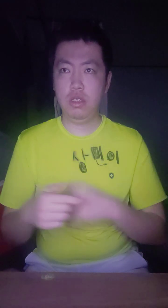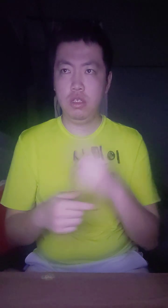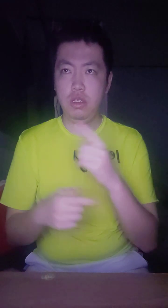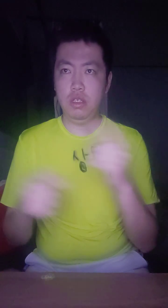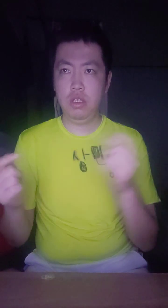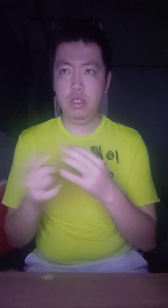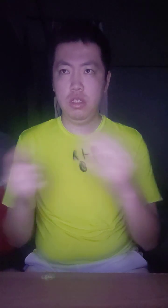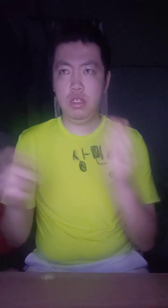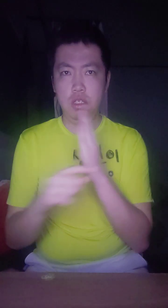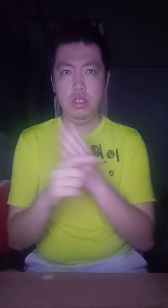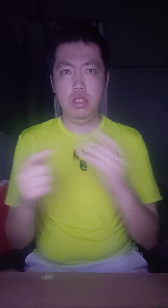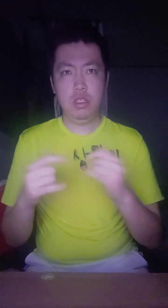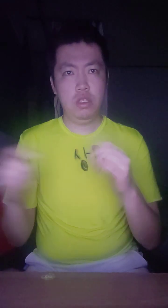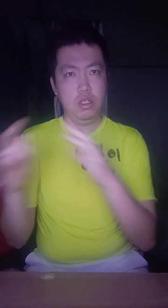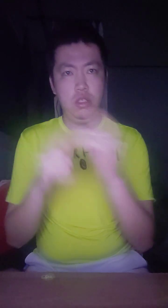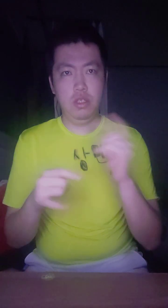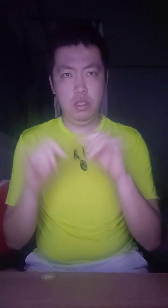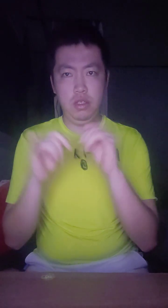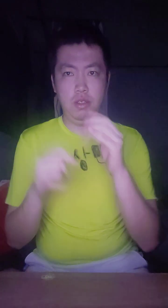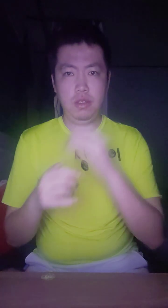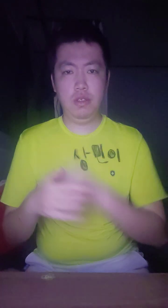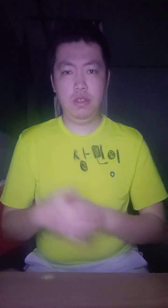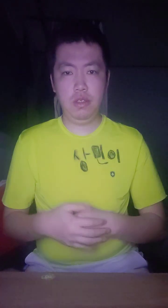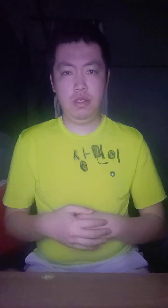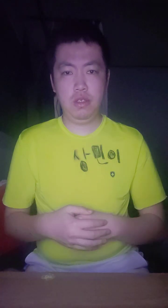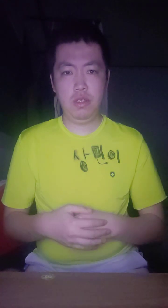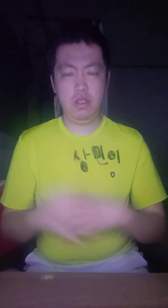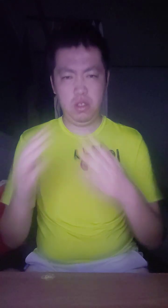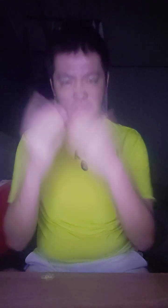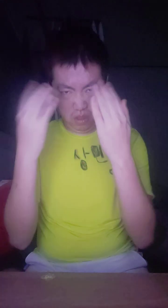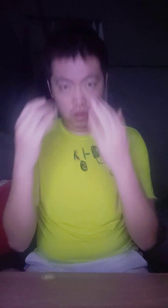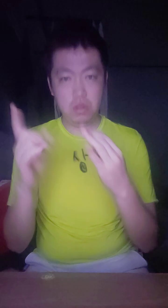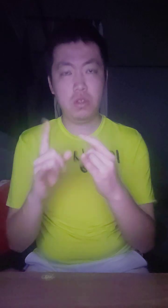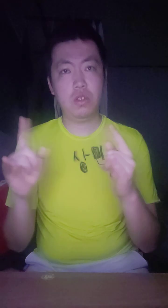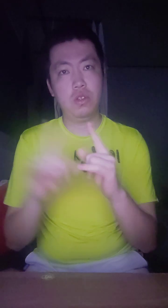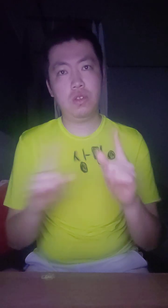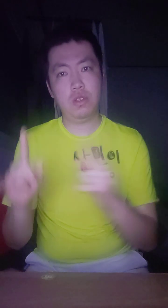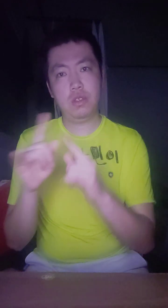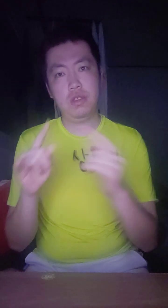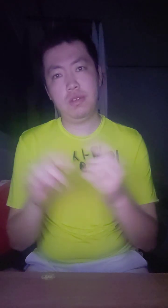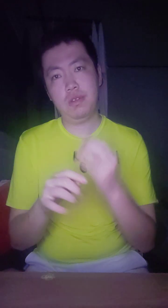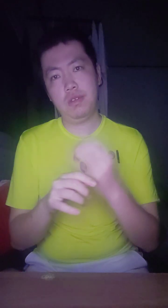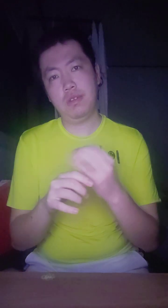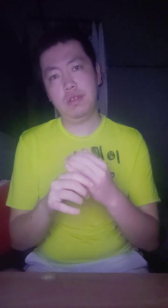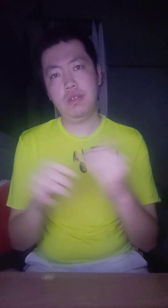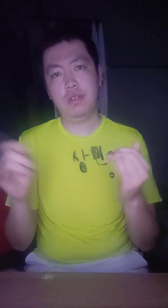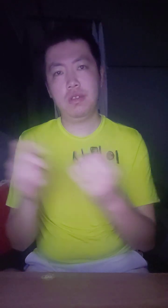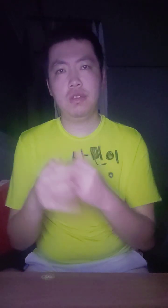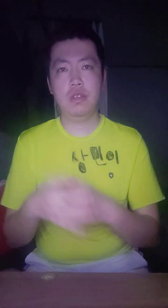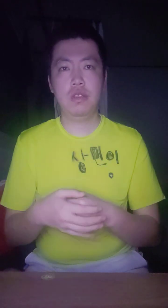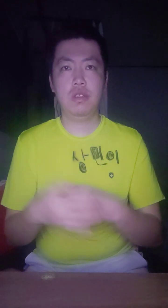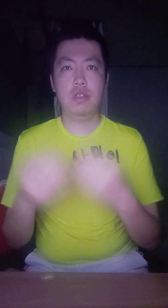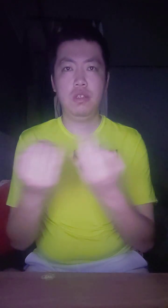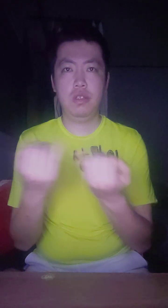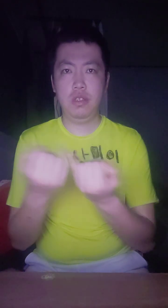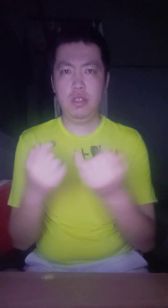책임을 인정 안 하는 것이 일반적인 예입니다. 올해 역시 예년과 다를 게 없는 상황입니다. 똑같은 피해가